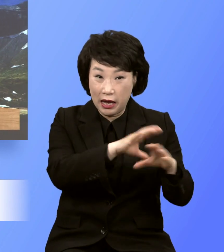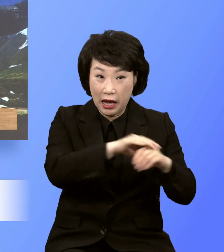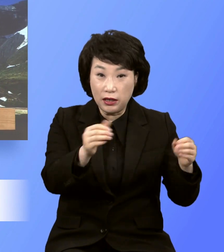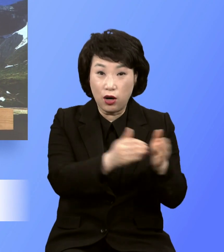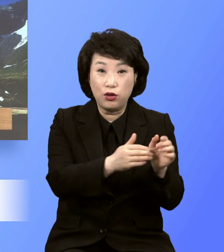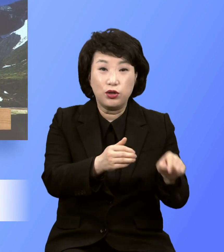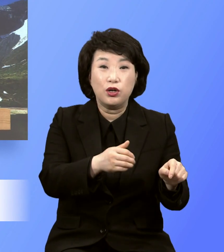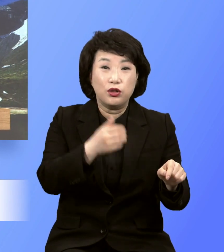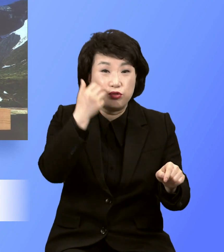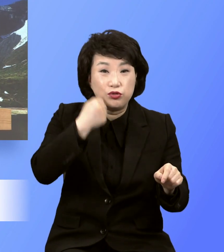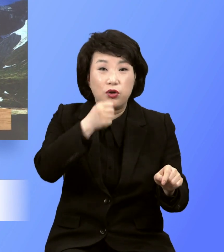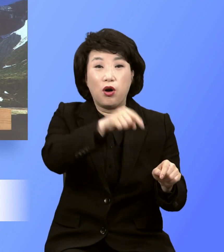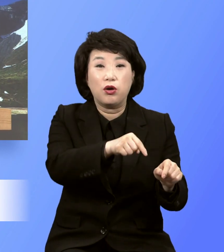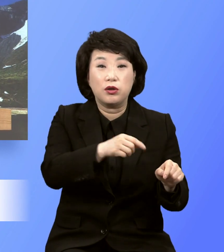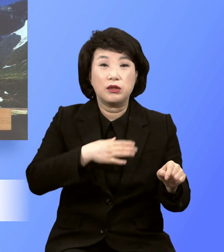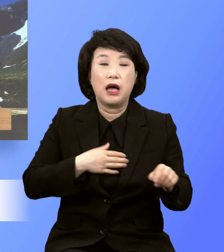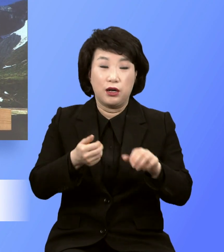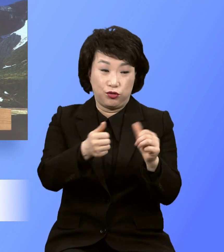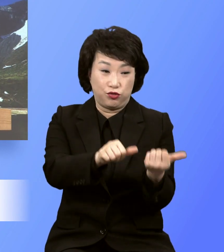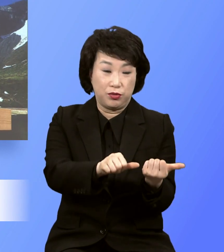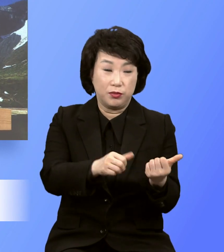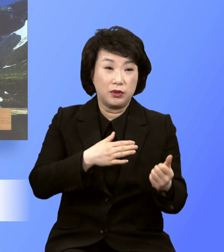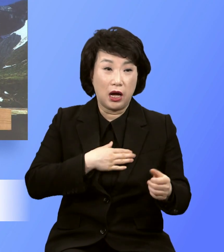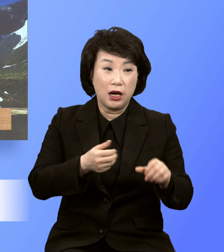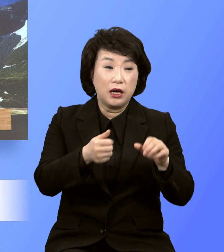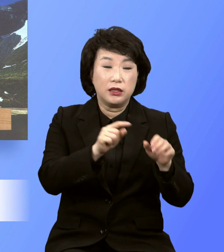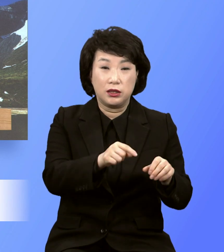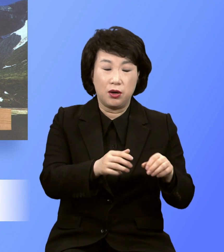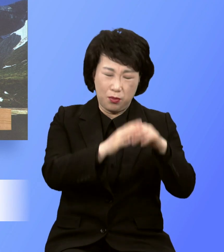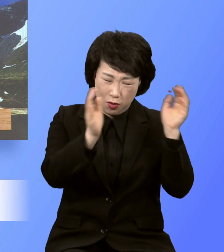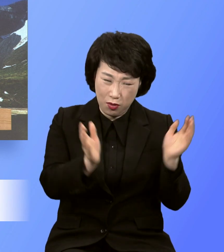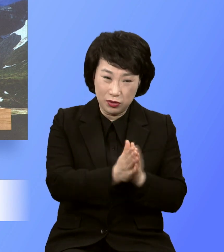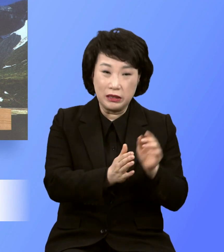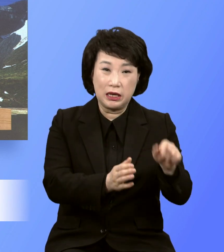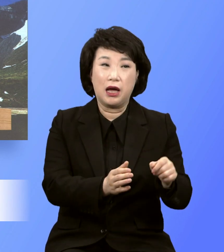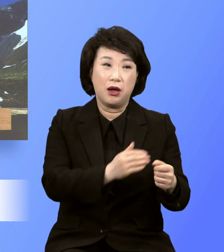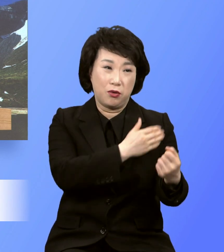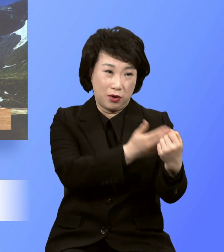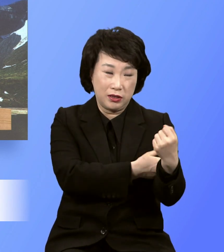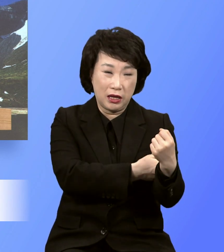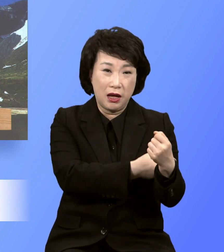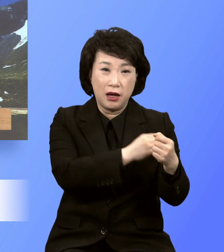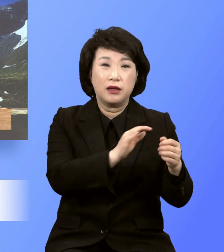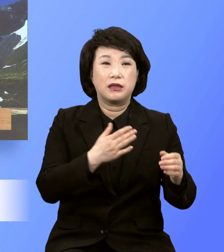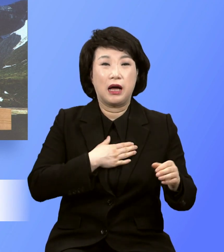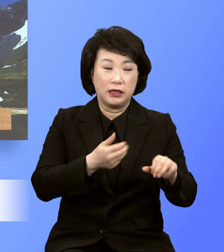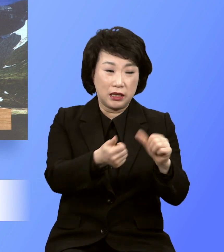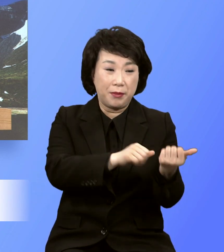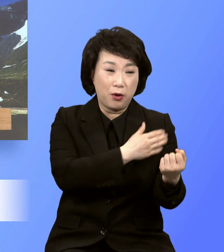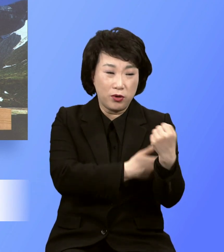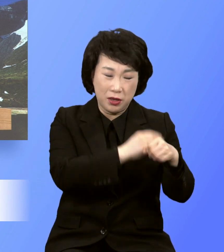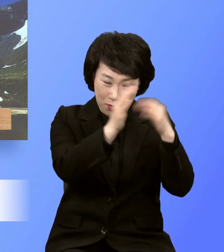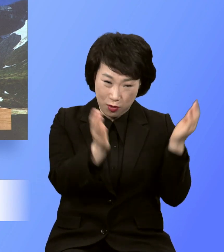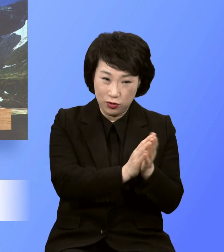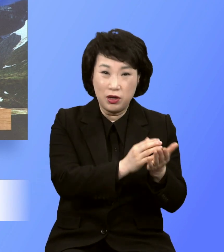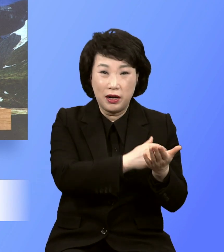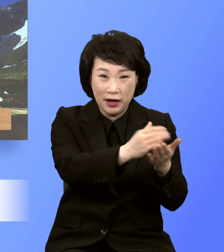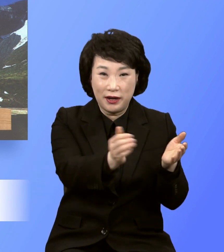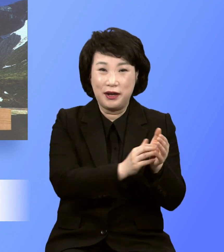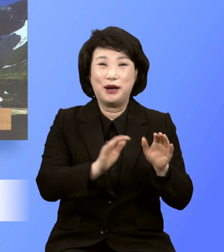누구 것이 나의 죽음과 나의 사망의 권세가 깨져버렸다 이 말입니다. 우리는